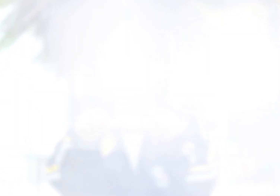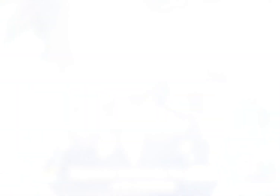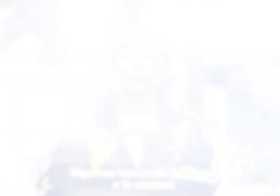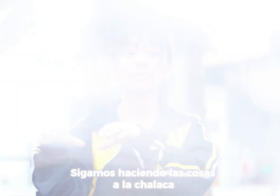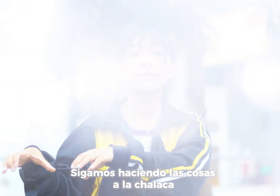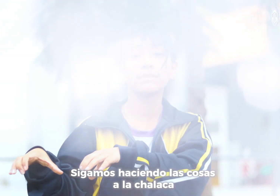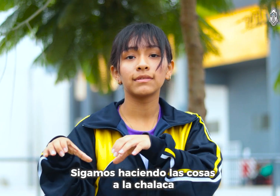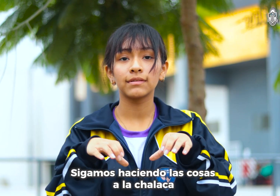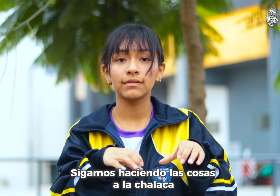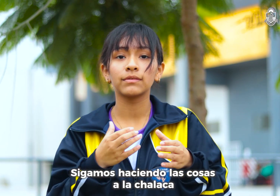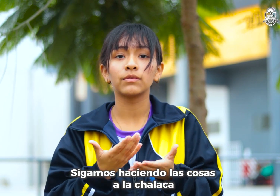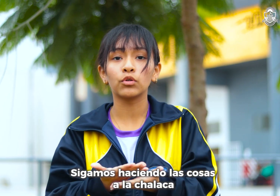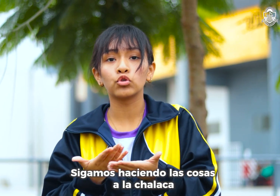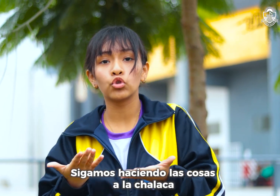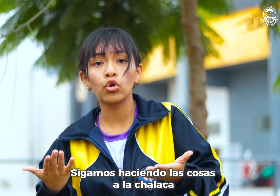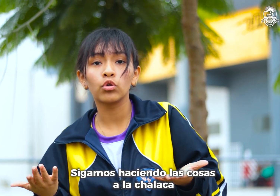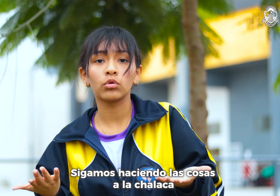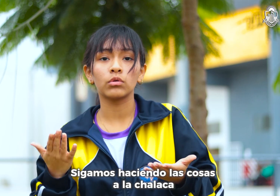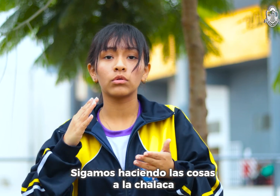Sigamos haciendo las cosas a la chalaca.